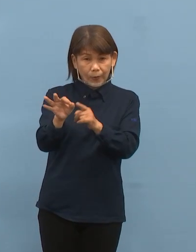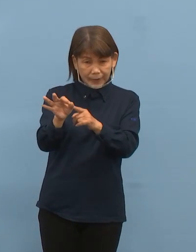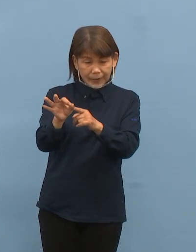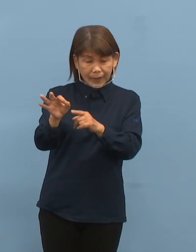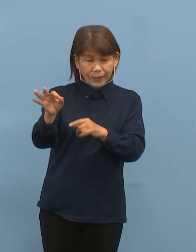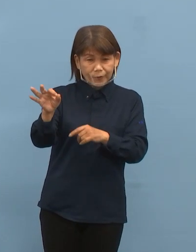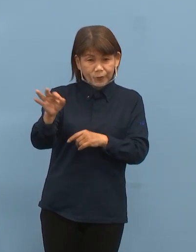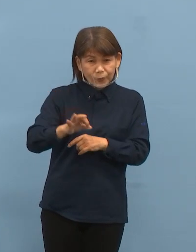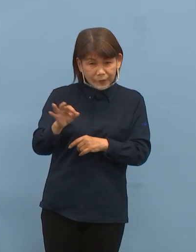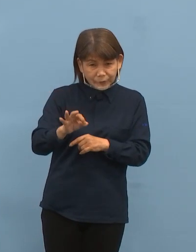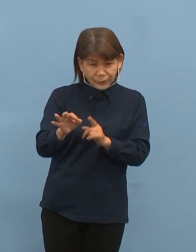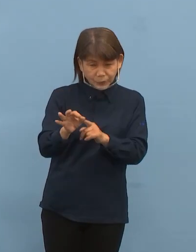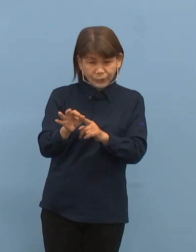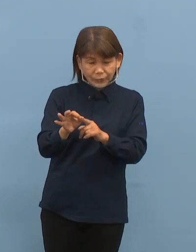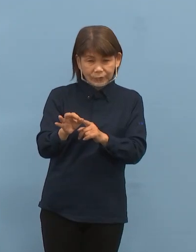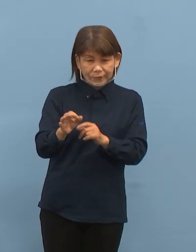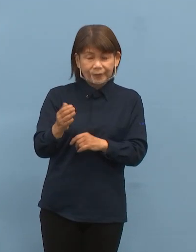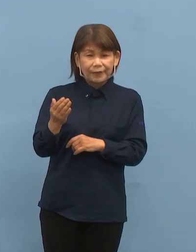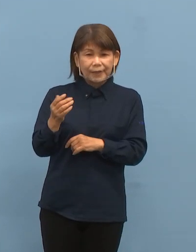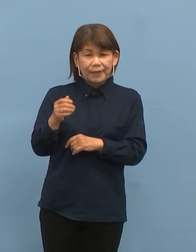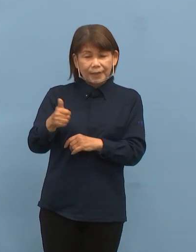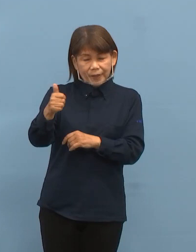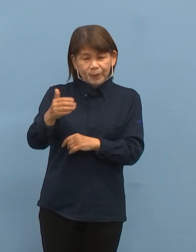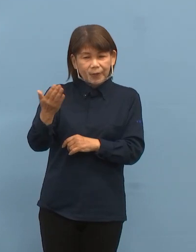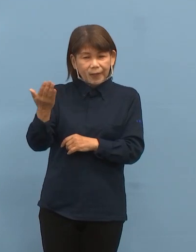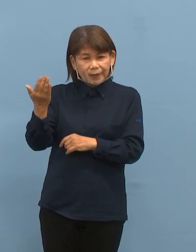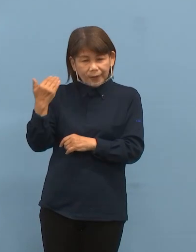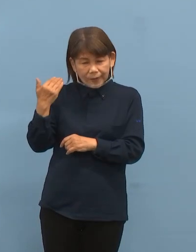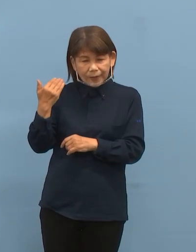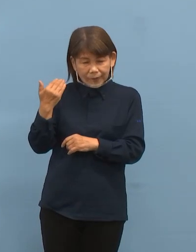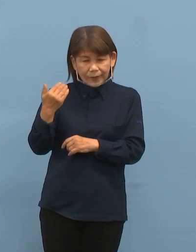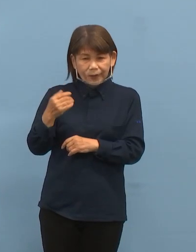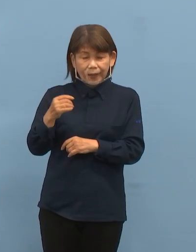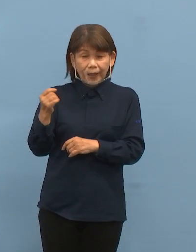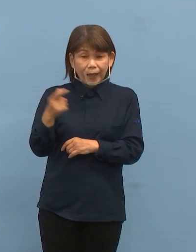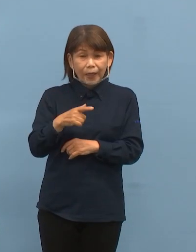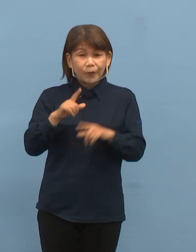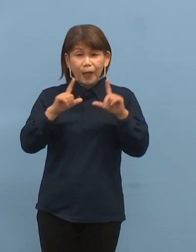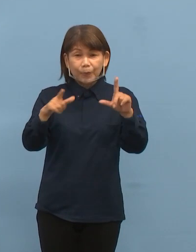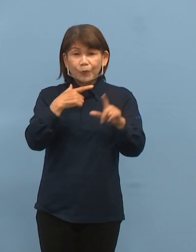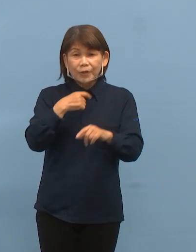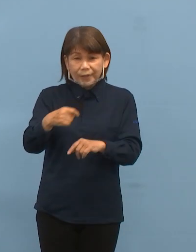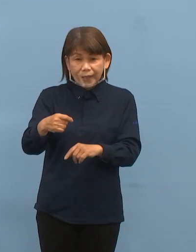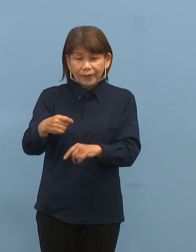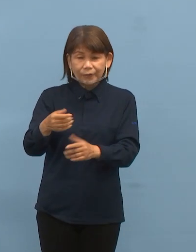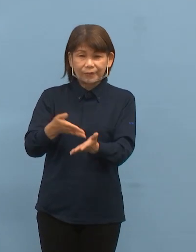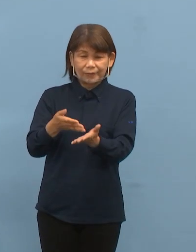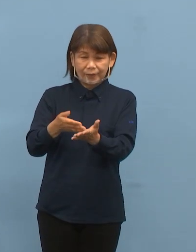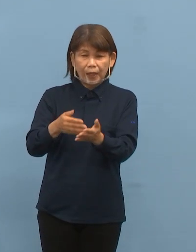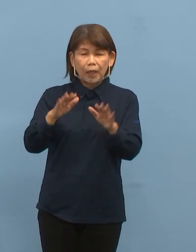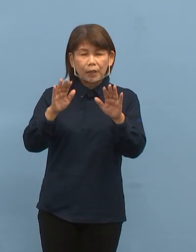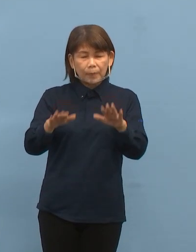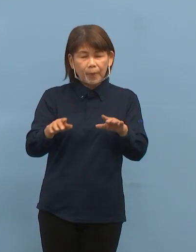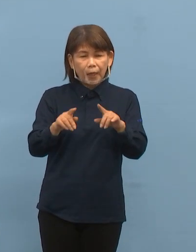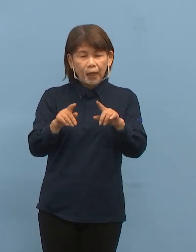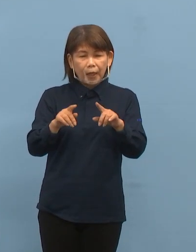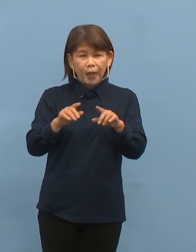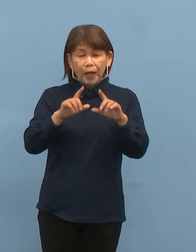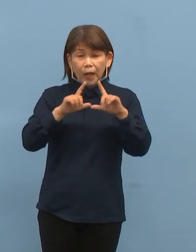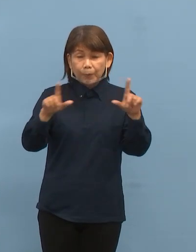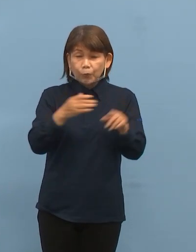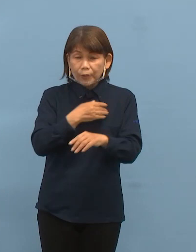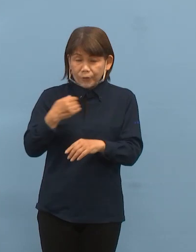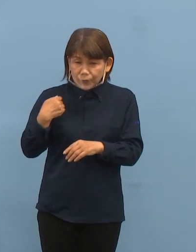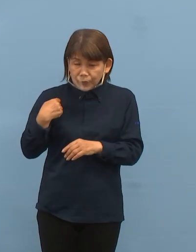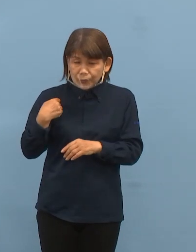はい、まあ、知事もかねてから速やかに発表したいとおっしゃってました。はい、で今の時点で開示できるのであればお願いしたい、それからもし